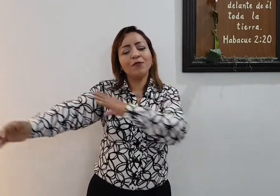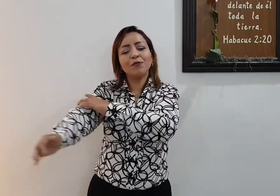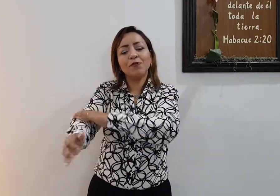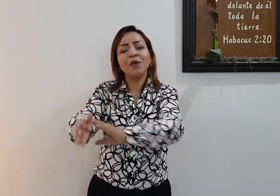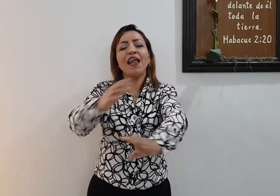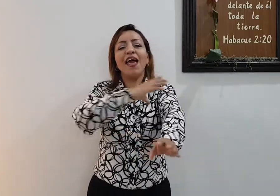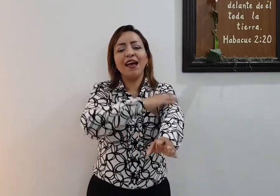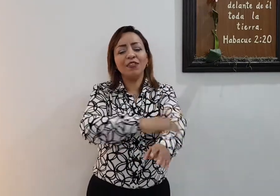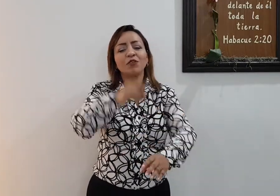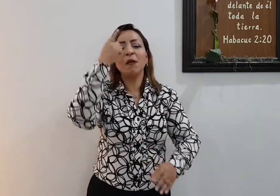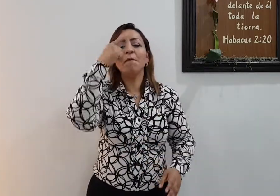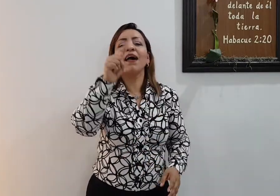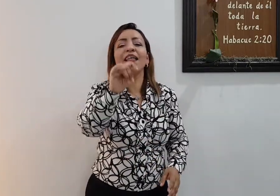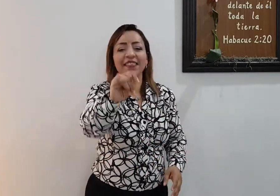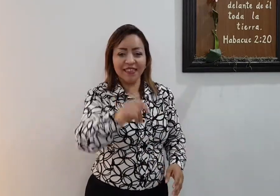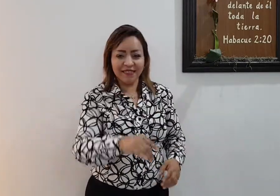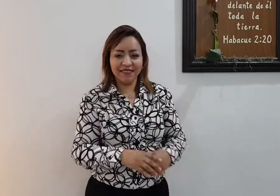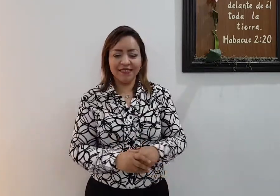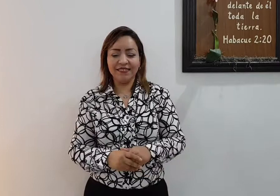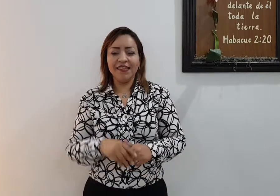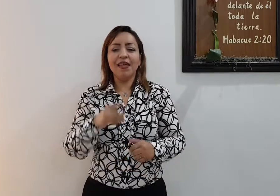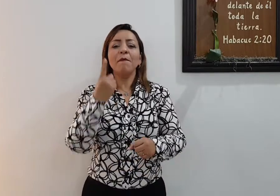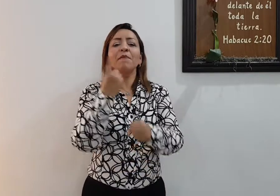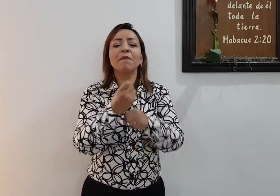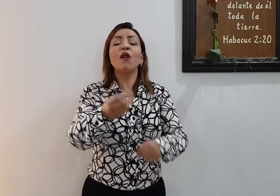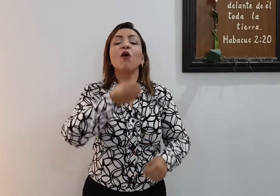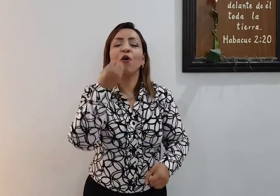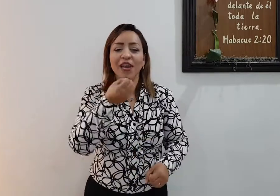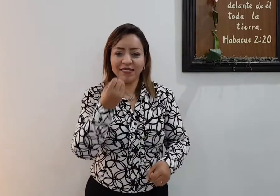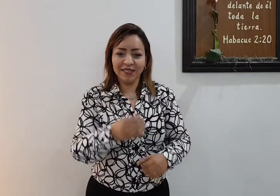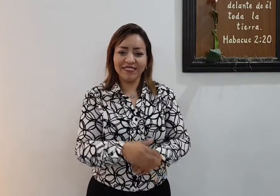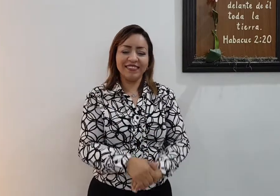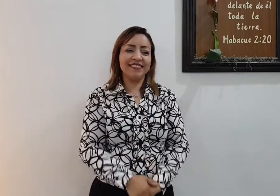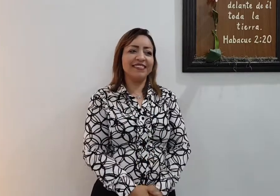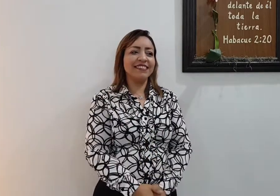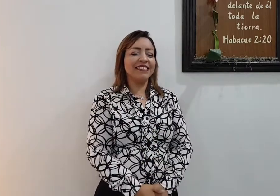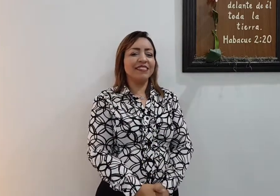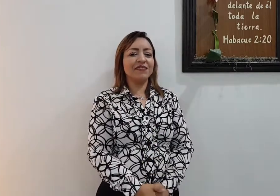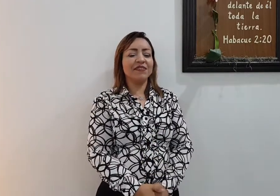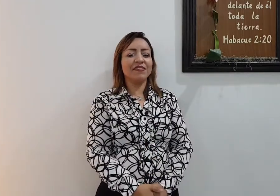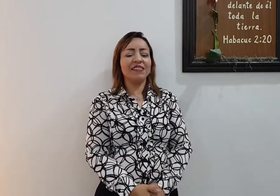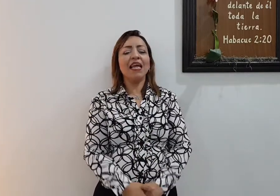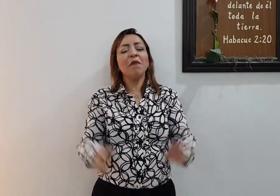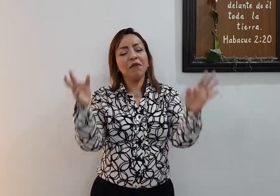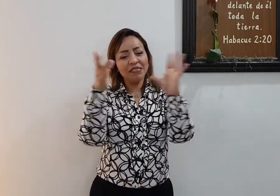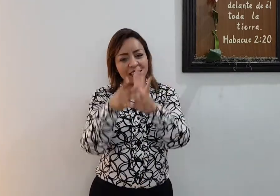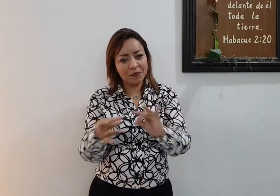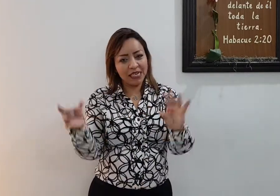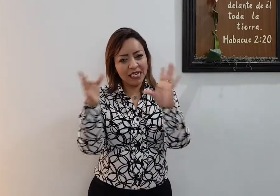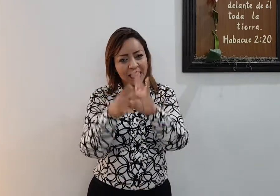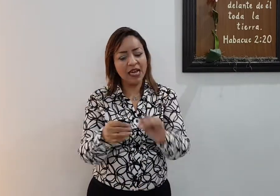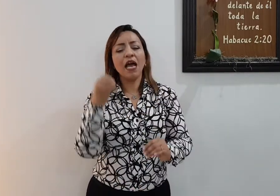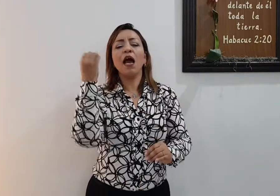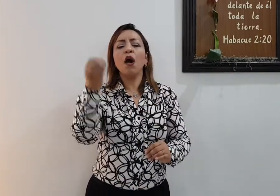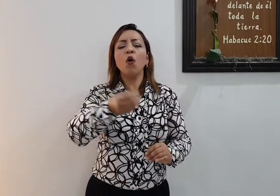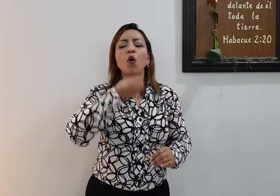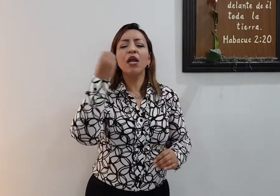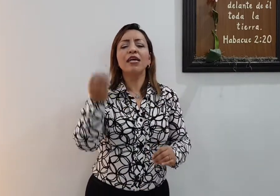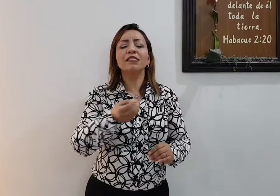La oración del Padre nuestro, hermano. Aún en la oración modelo, una de las cosas que hemos de buscar a Dios para